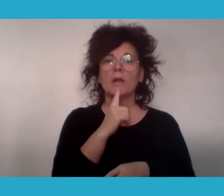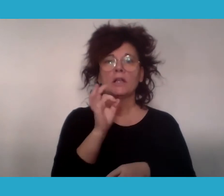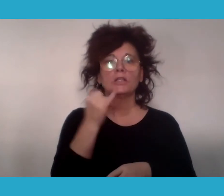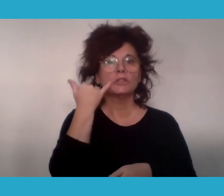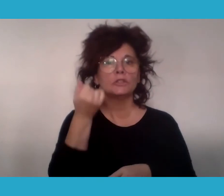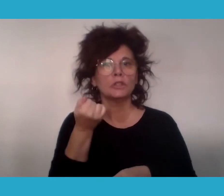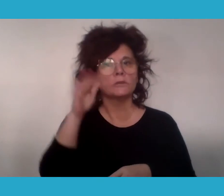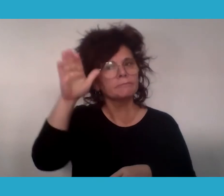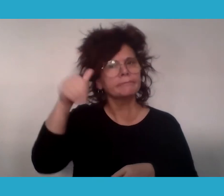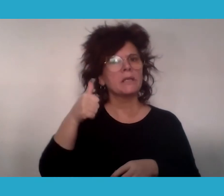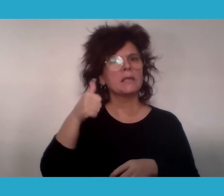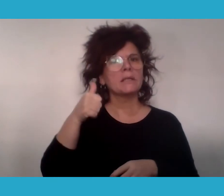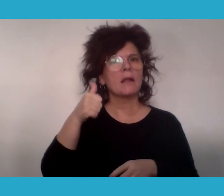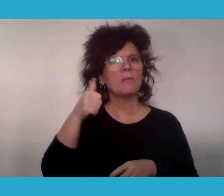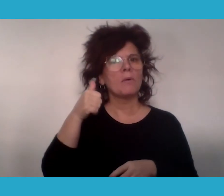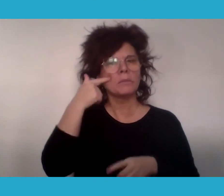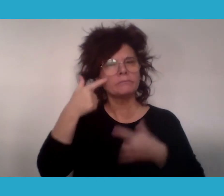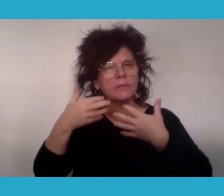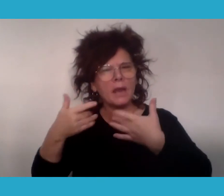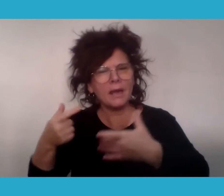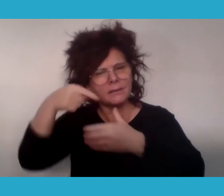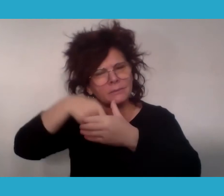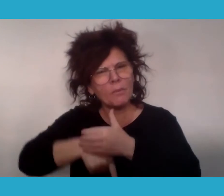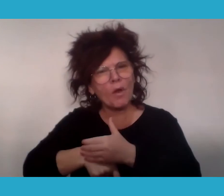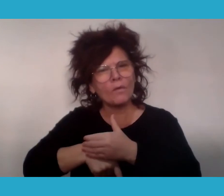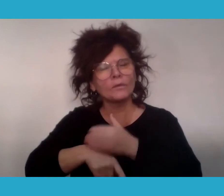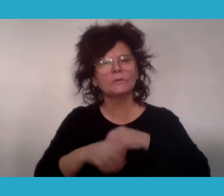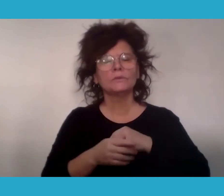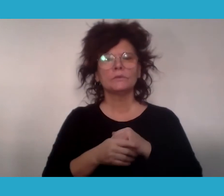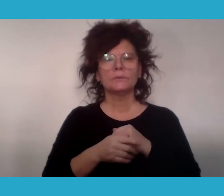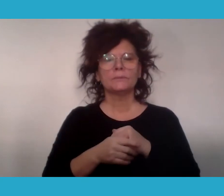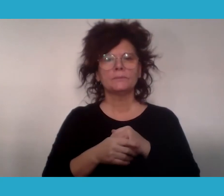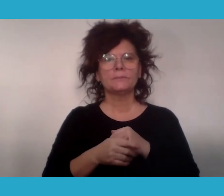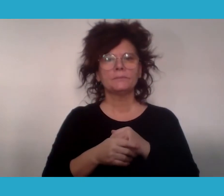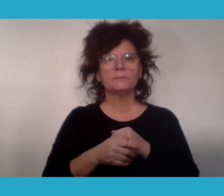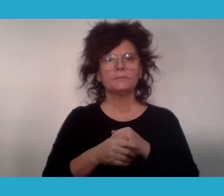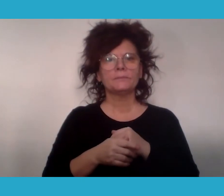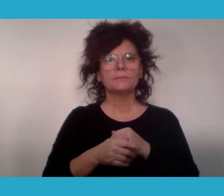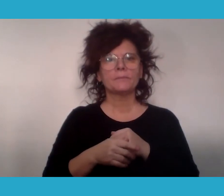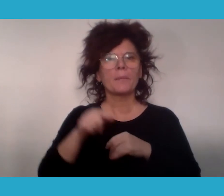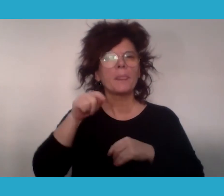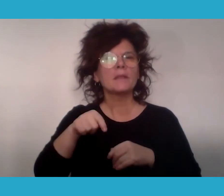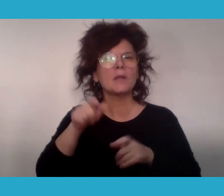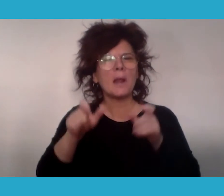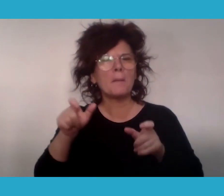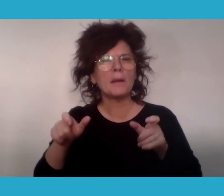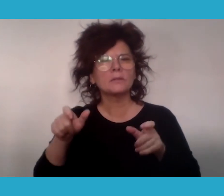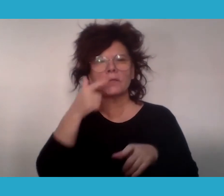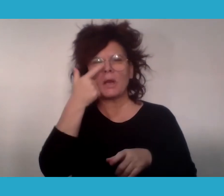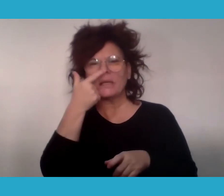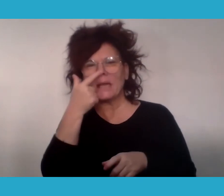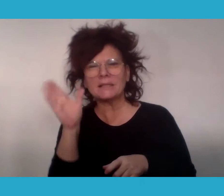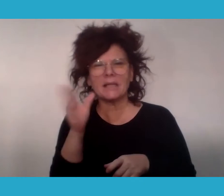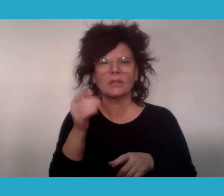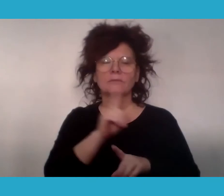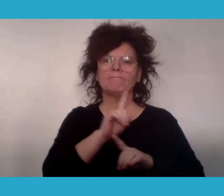como juicio previo objetivo. Por el contrato fue funcionar los intereses de unos pocos. Le